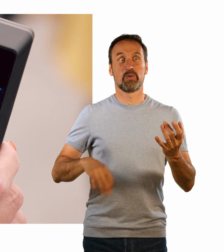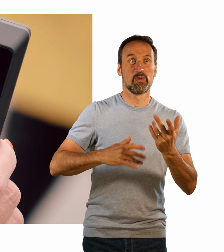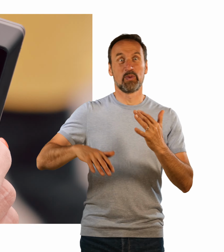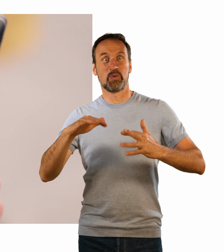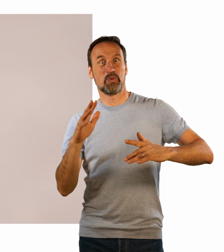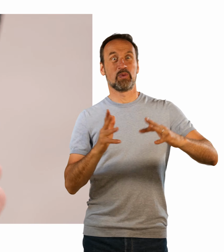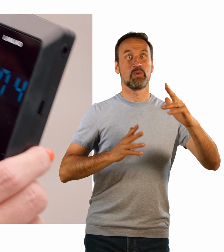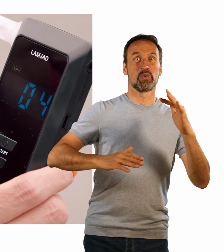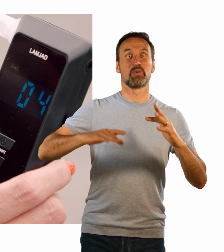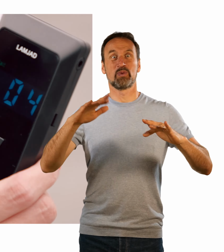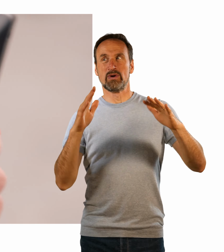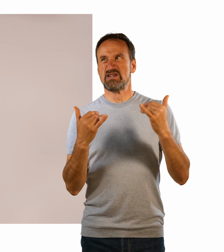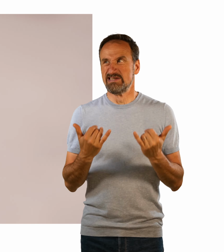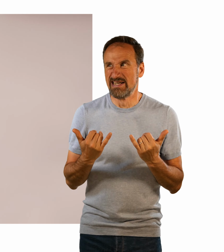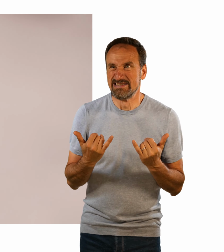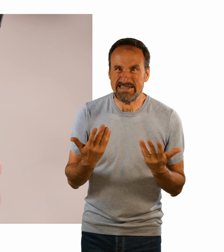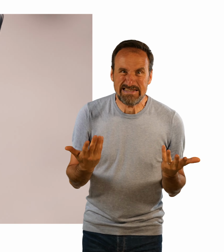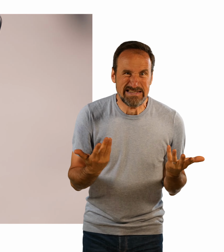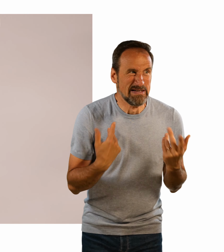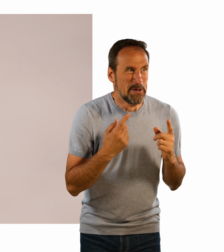Und dann war der Moment gekommen.